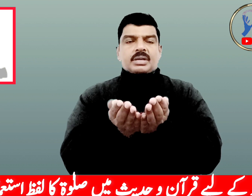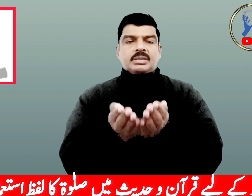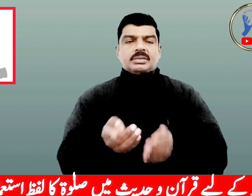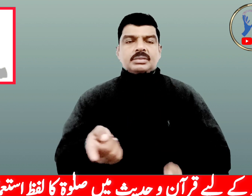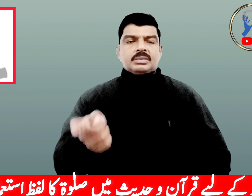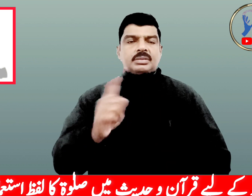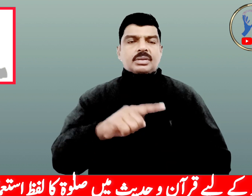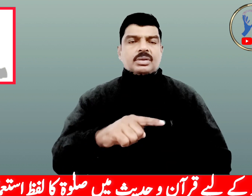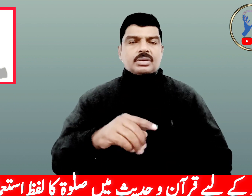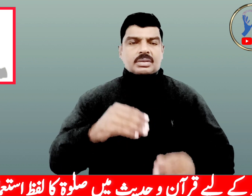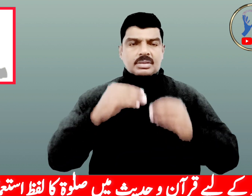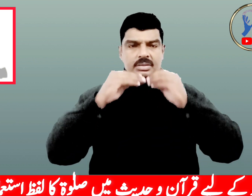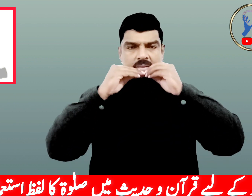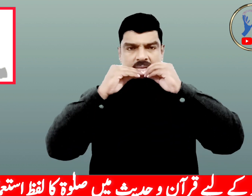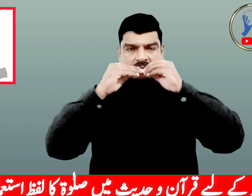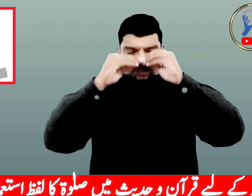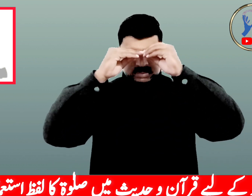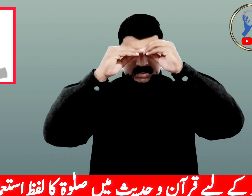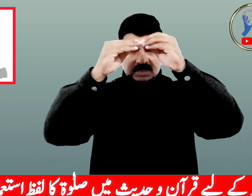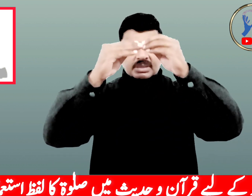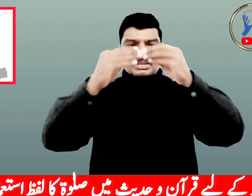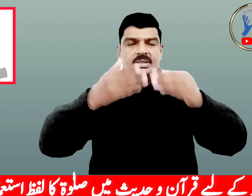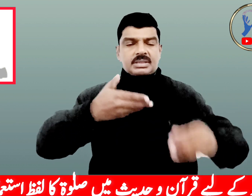قرآن اور حدیث